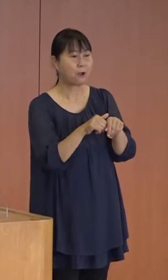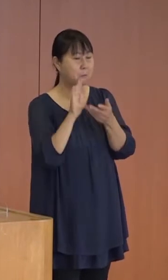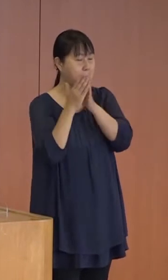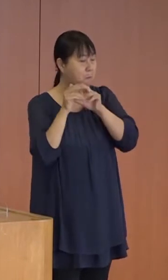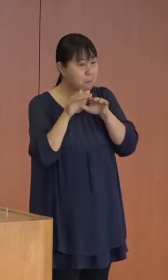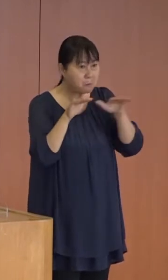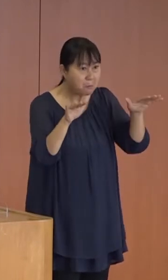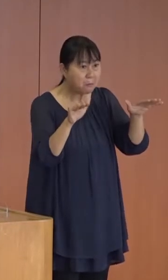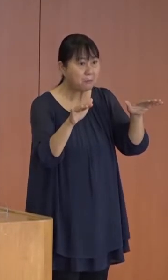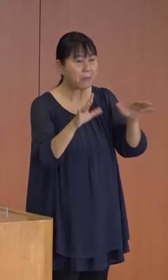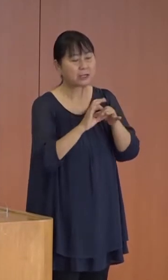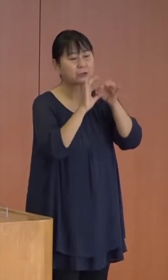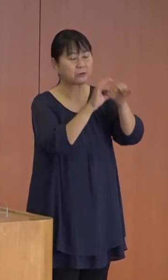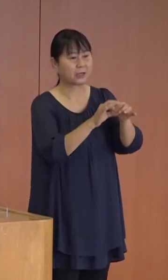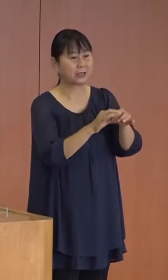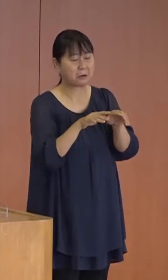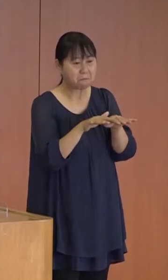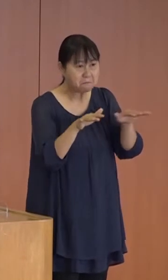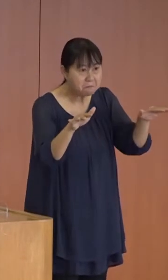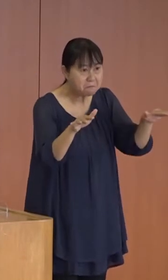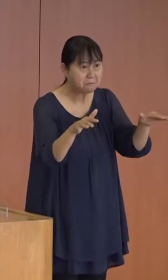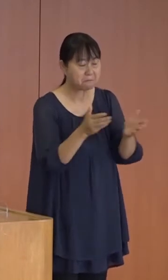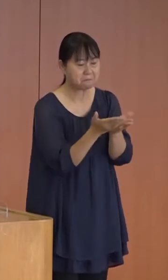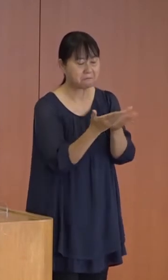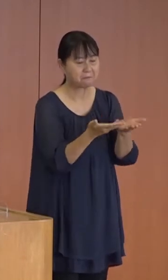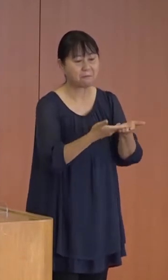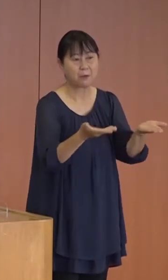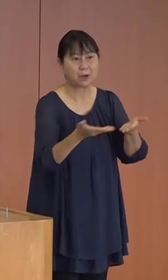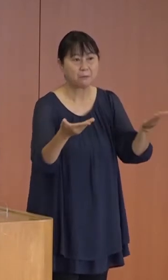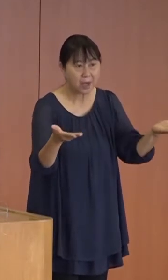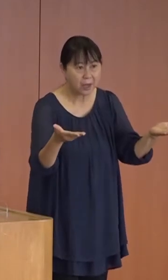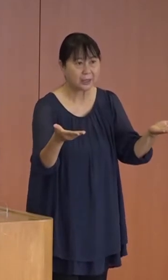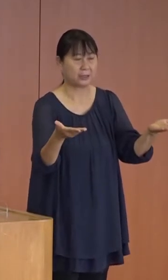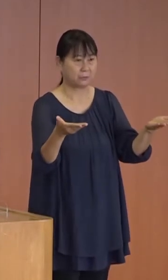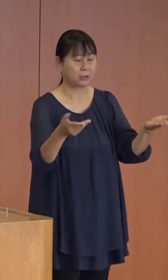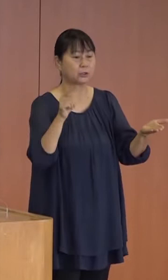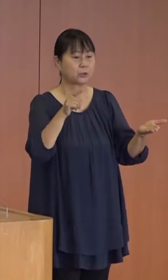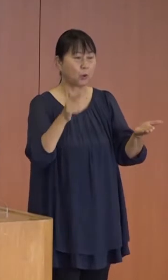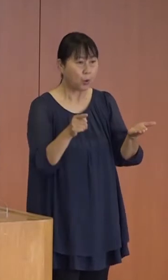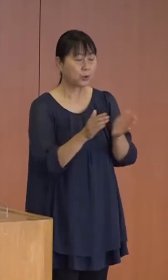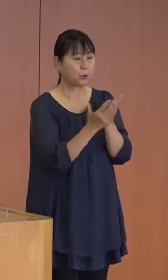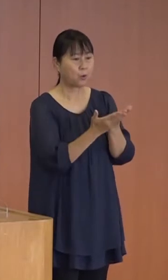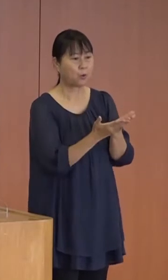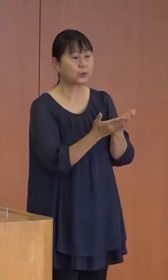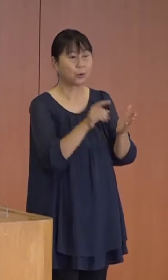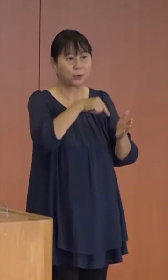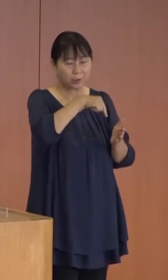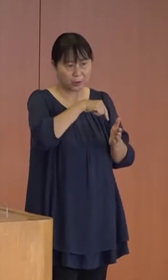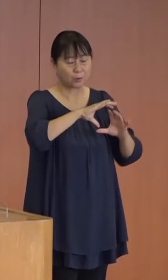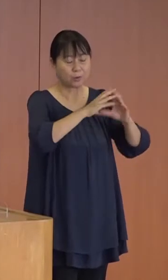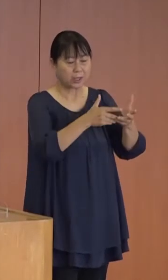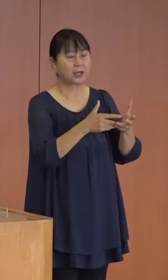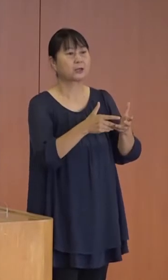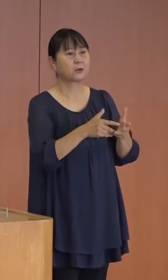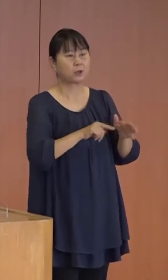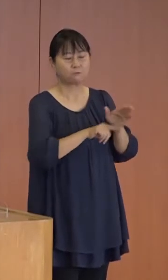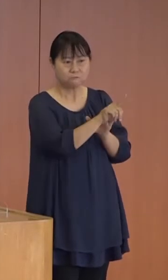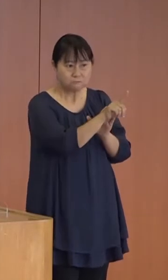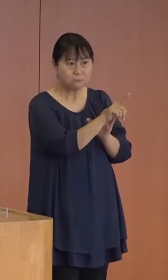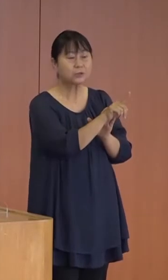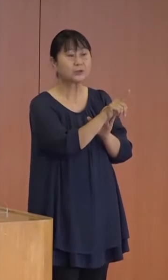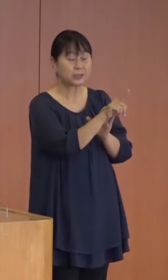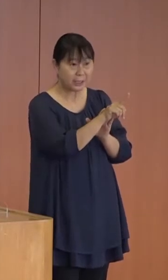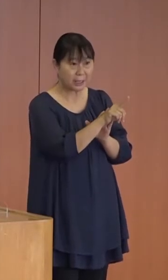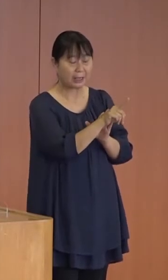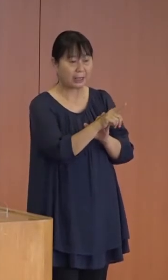刊するなど出版界におけるトップランナーとして全国の SDGs 普及に貢